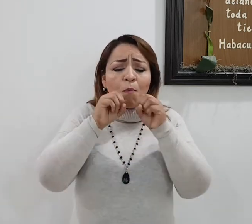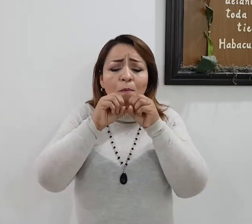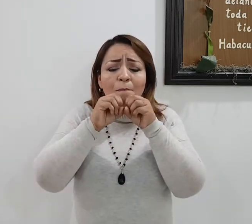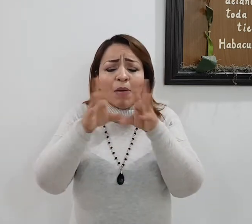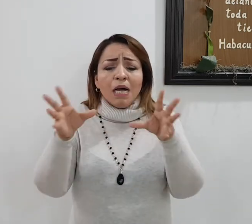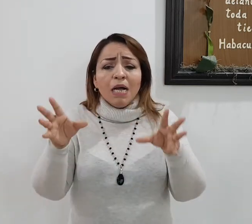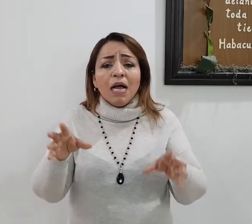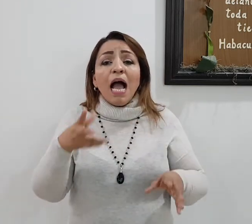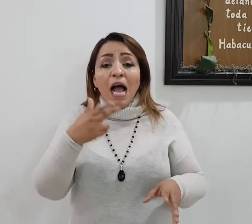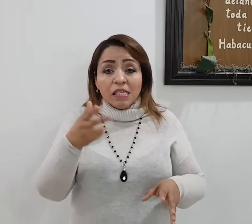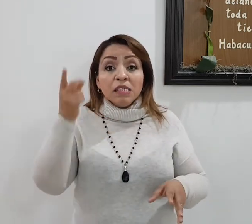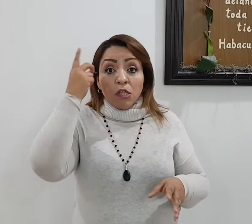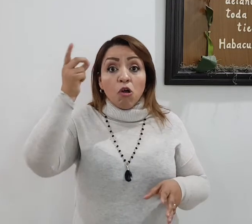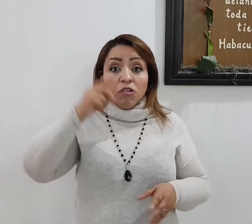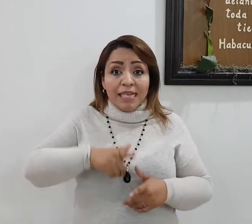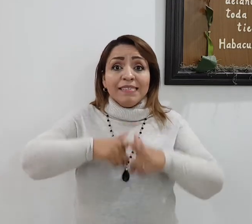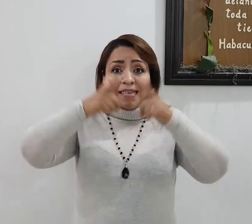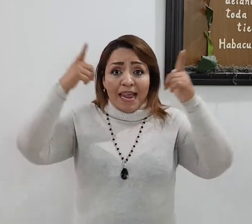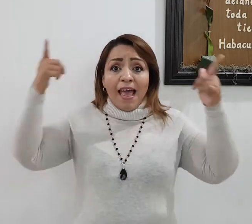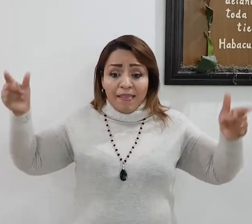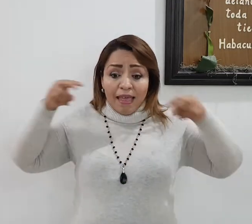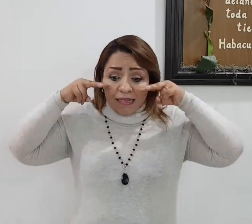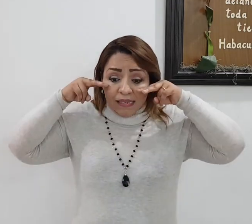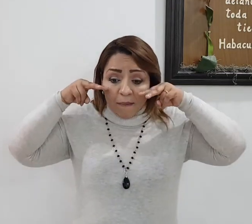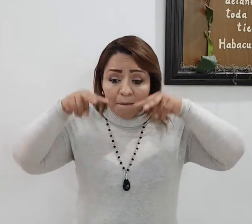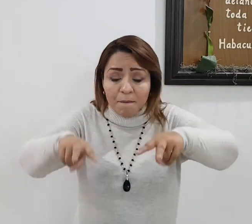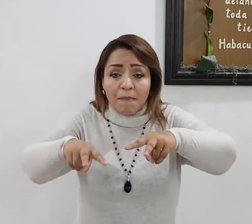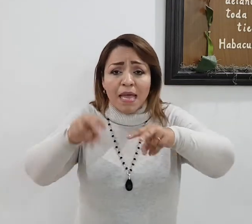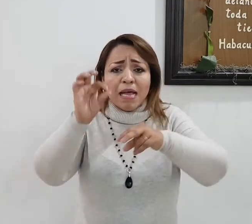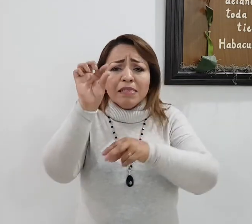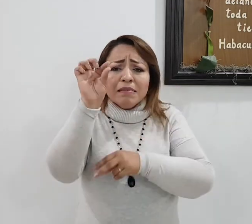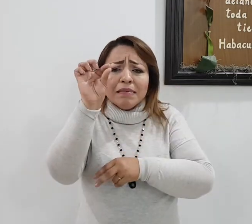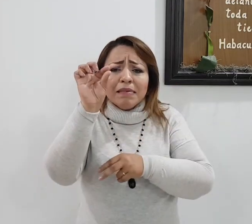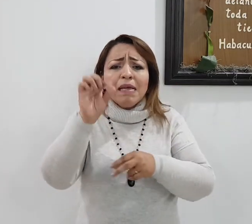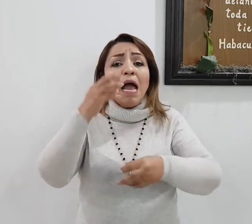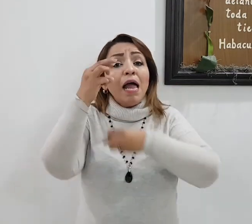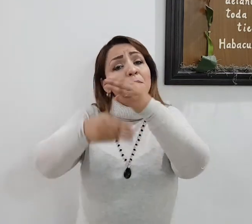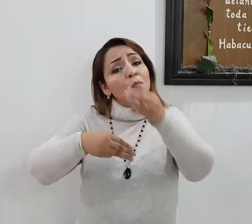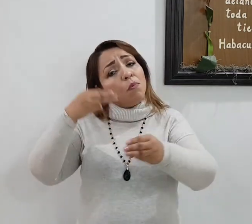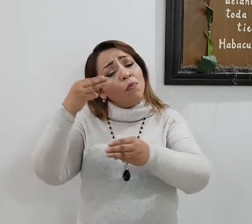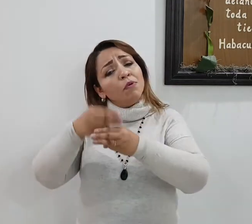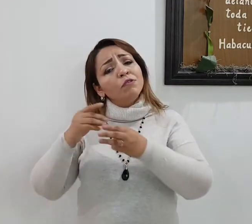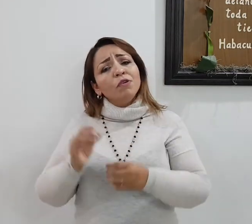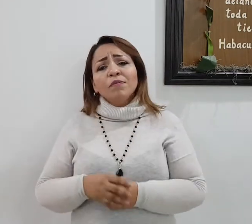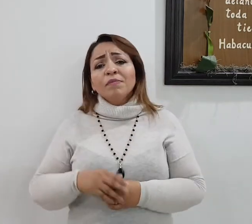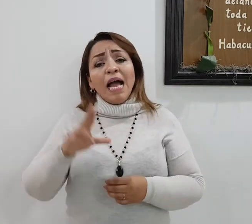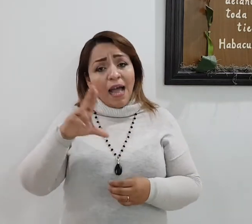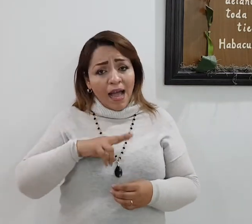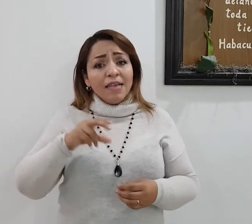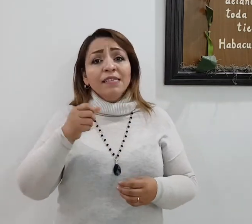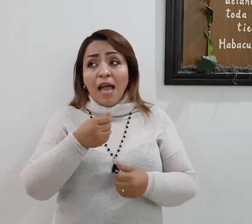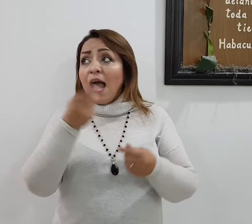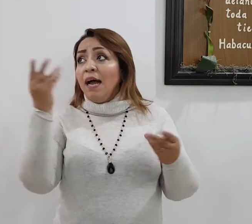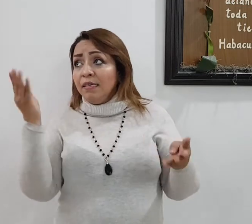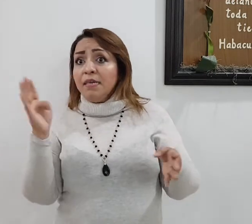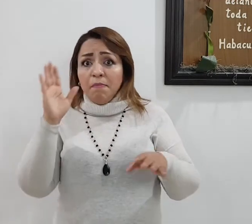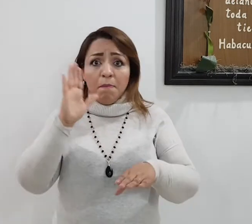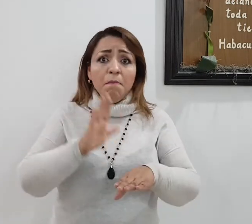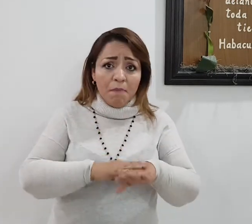decimos, que la nación más poderosa del mundo. ¿Habrá una más poderosa que Dios, hermano? No puede. Pero yo tengo que entender que